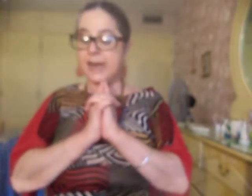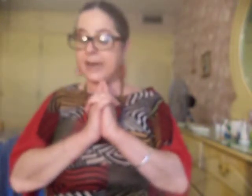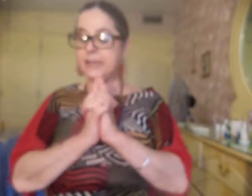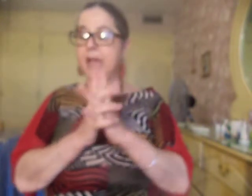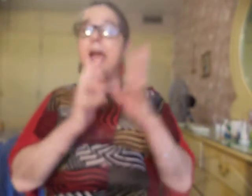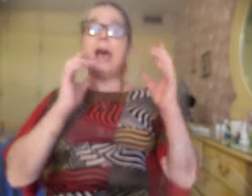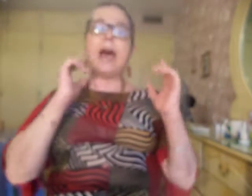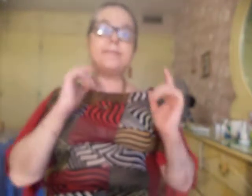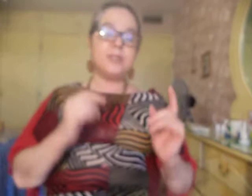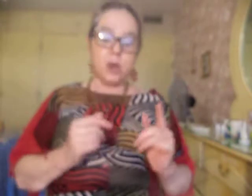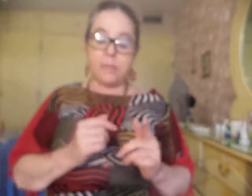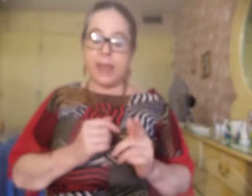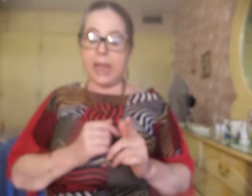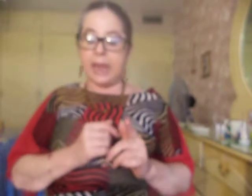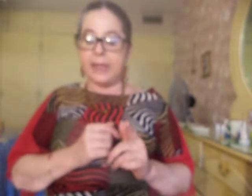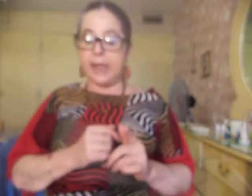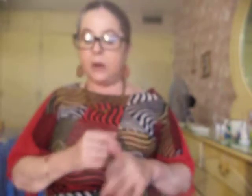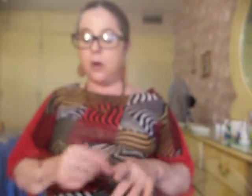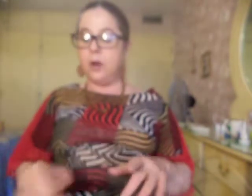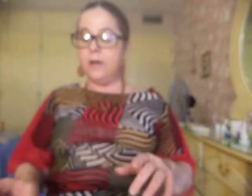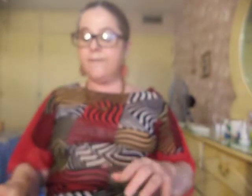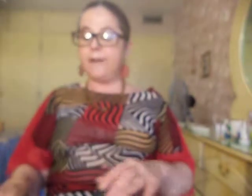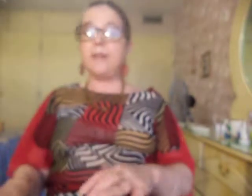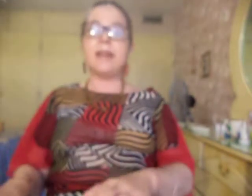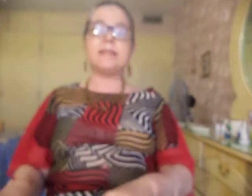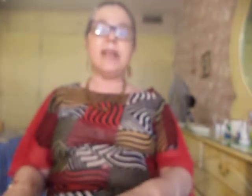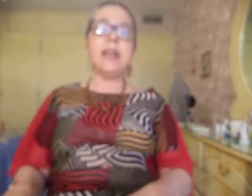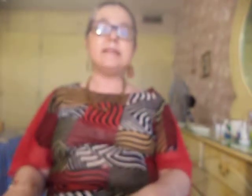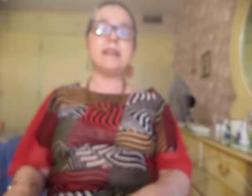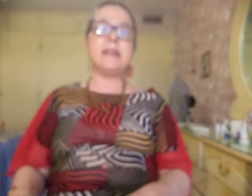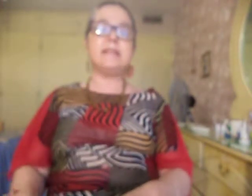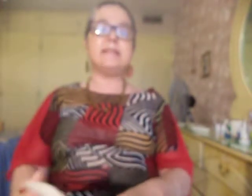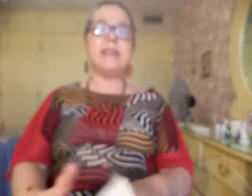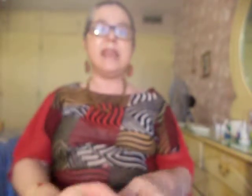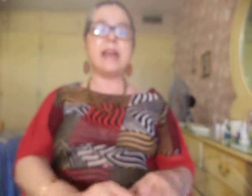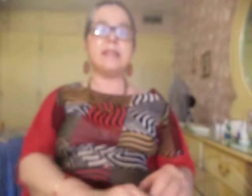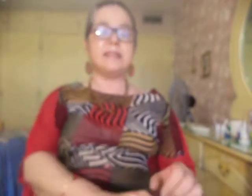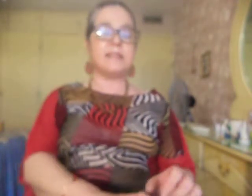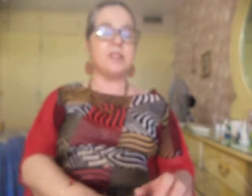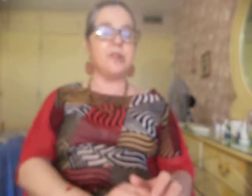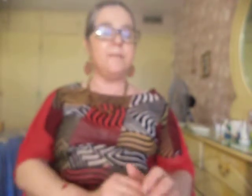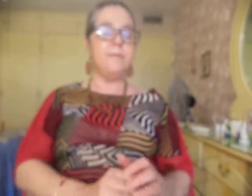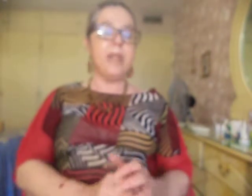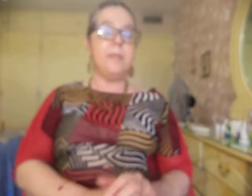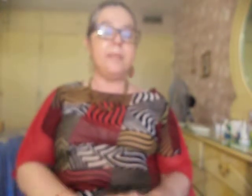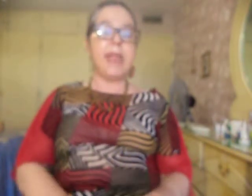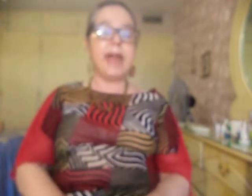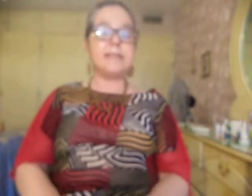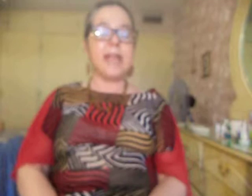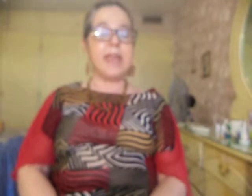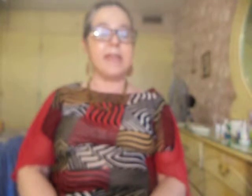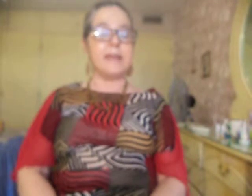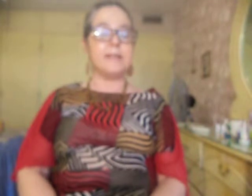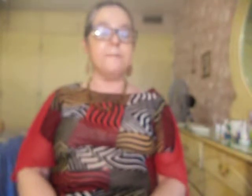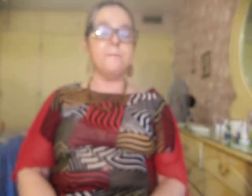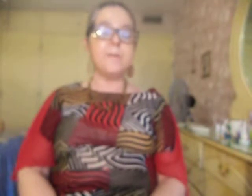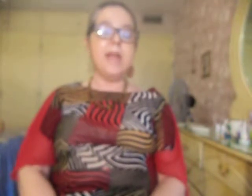sanas, absorbe el hierro, favorece la cicatrización de las heridas.